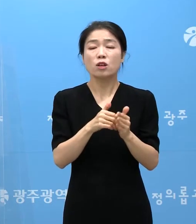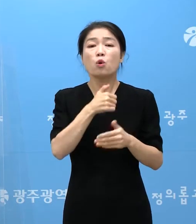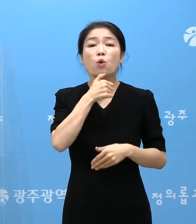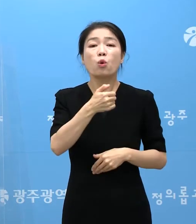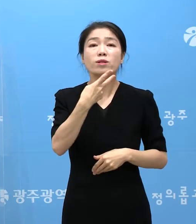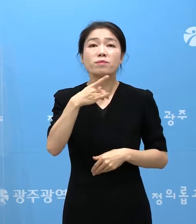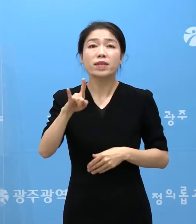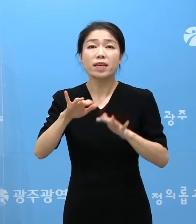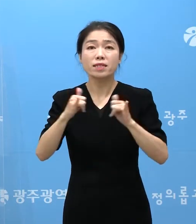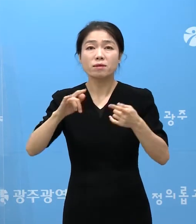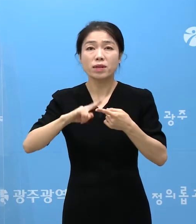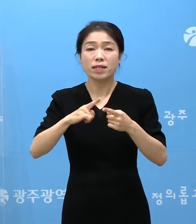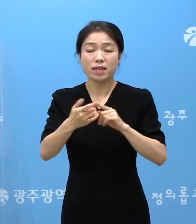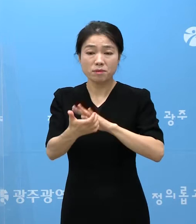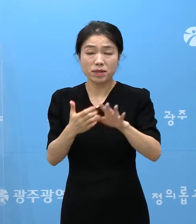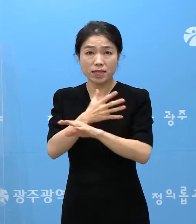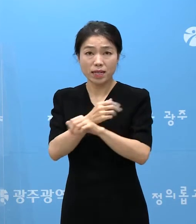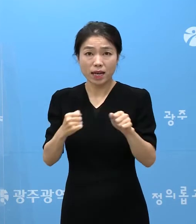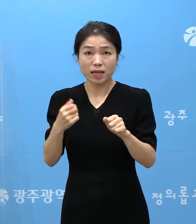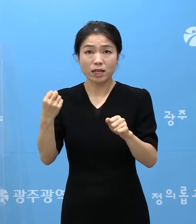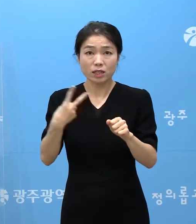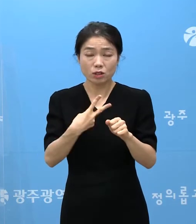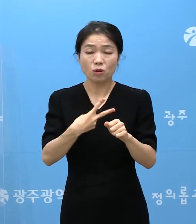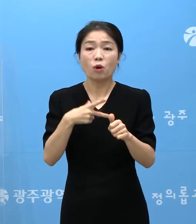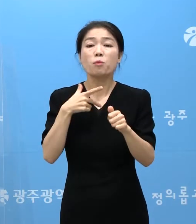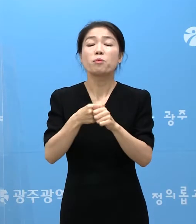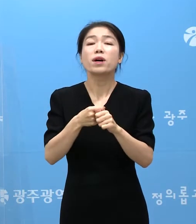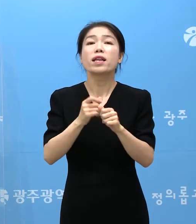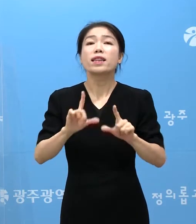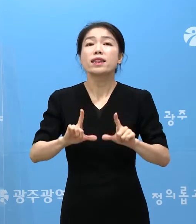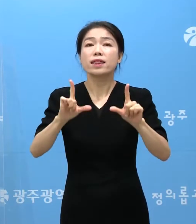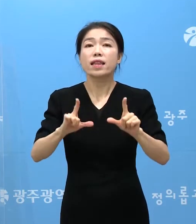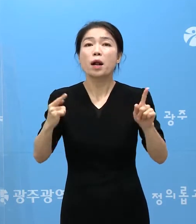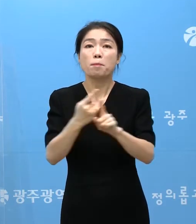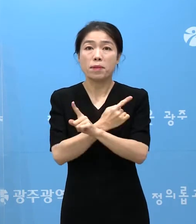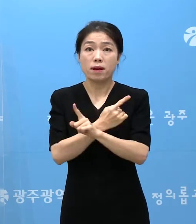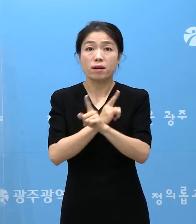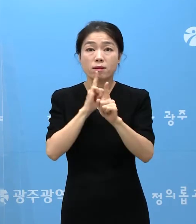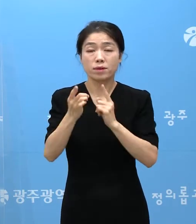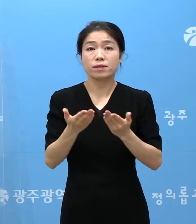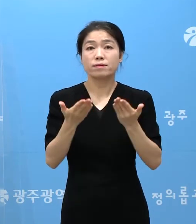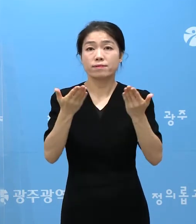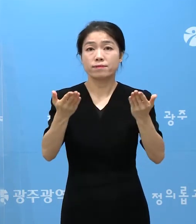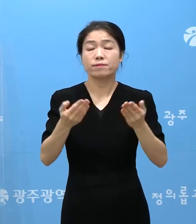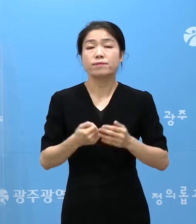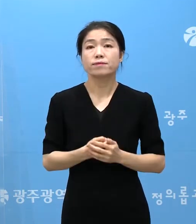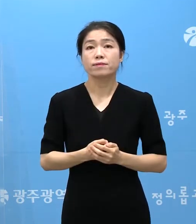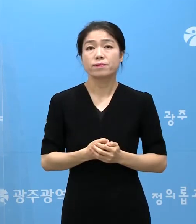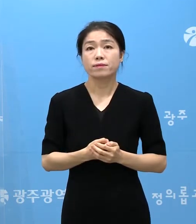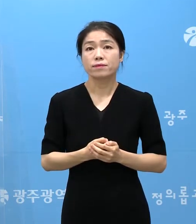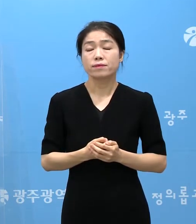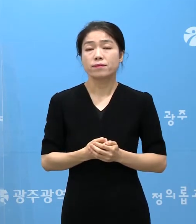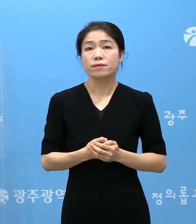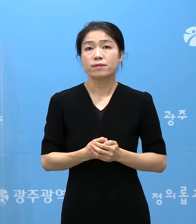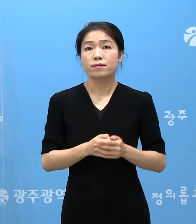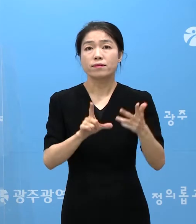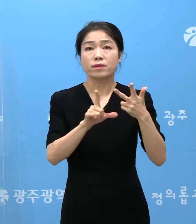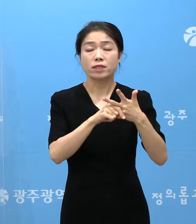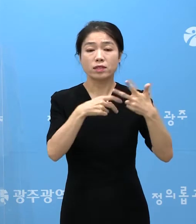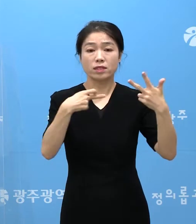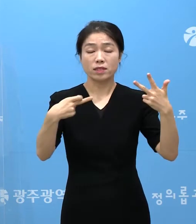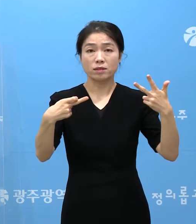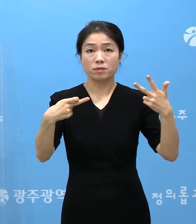50대 연령층에 대한 사전 예약 및 접종 일정 변경 사항에 대해서 말씀드리겠습니다. 먼저